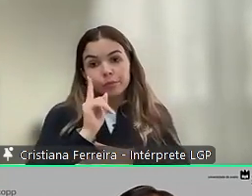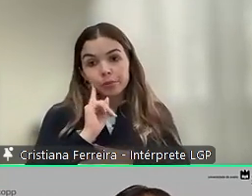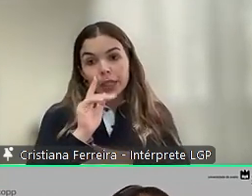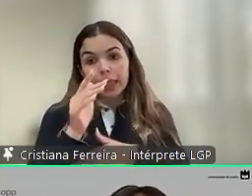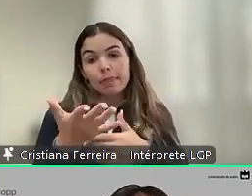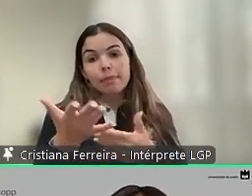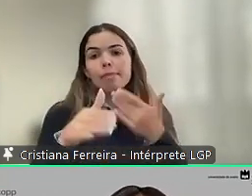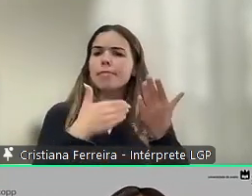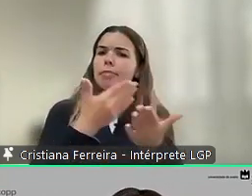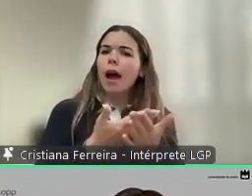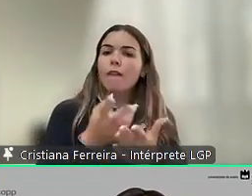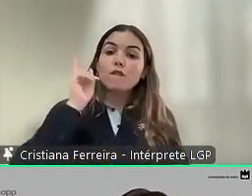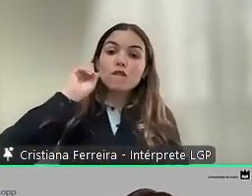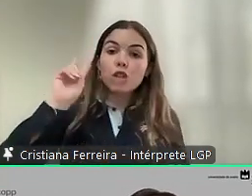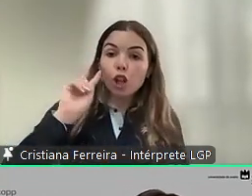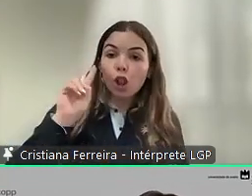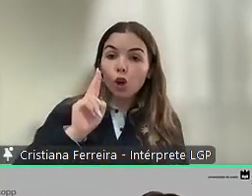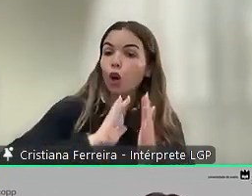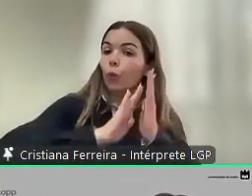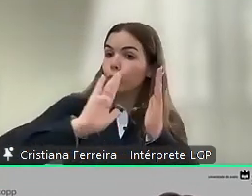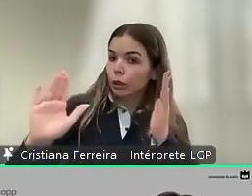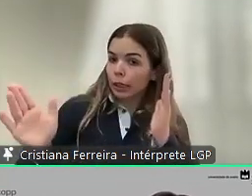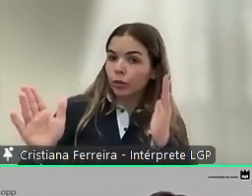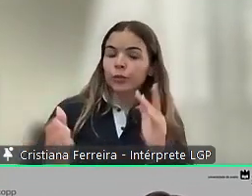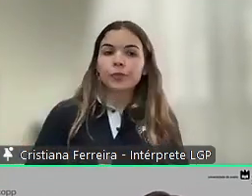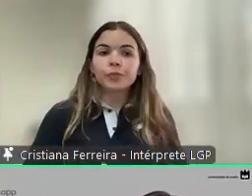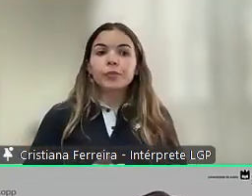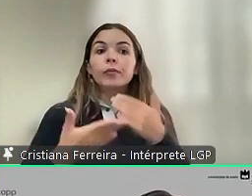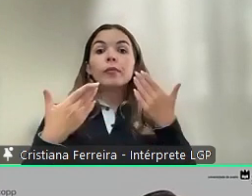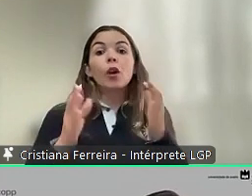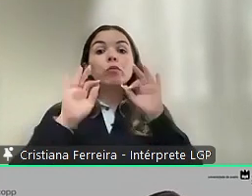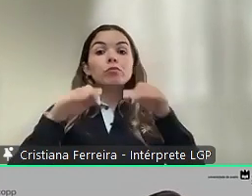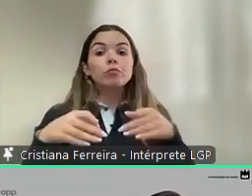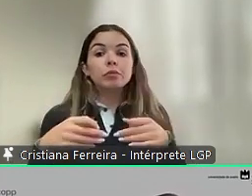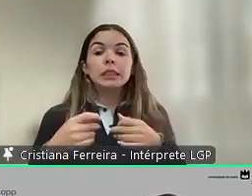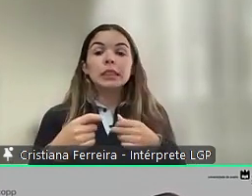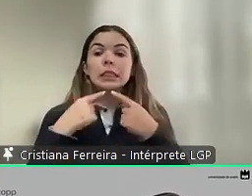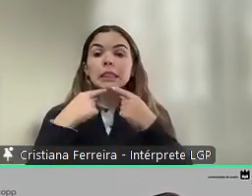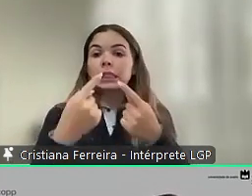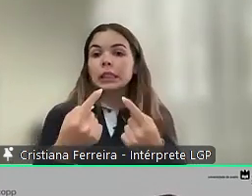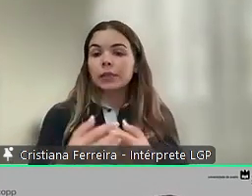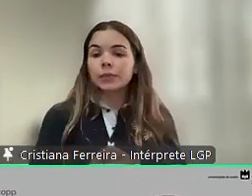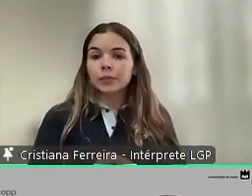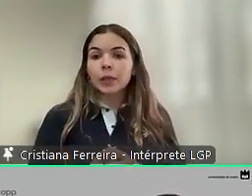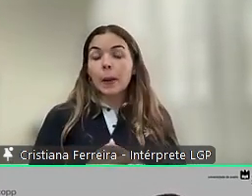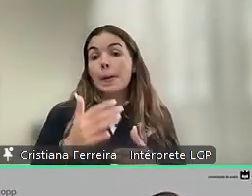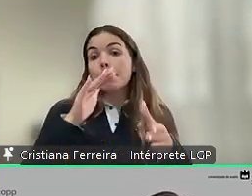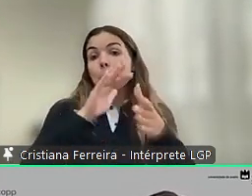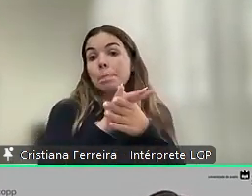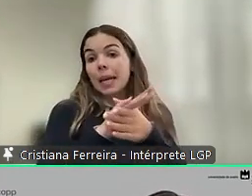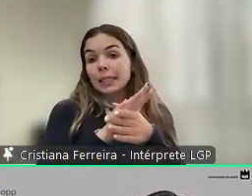trazem um valor ao processo. Finalmente, queria apenas deixar como mensagem daquilo